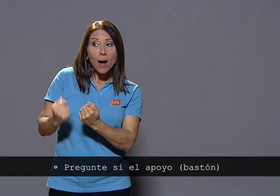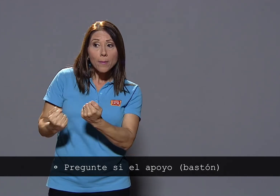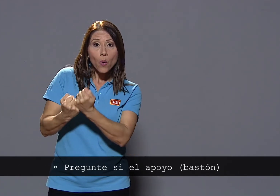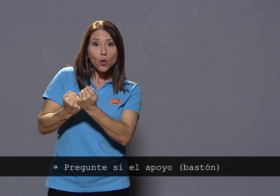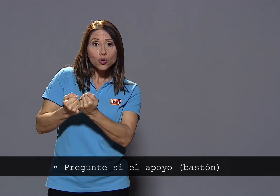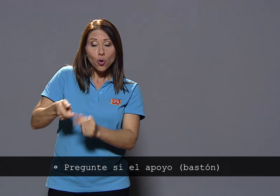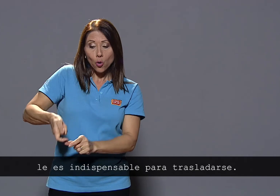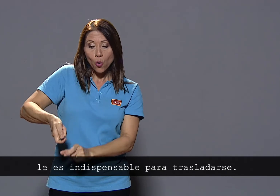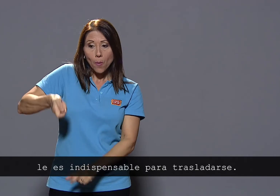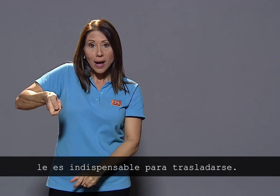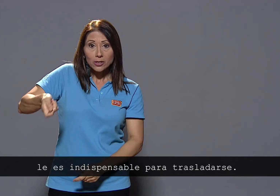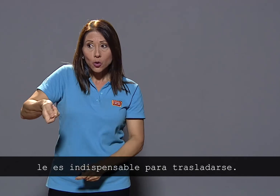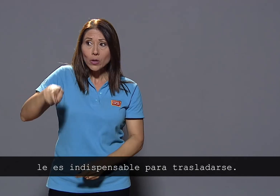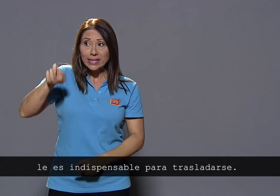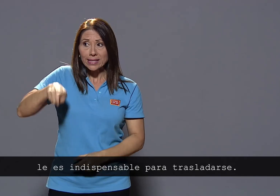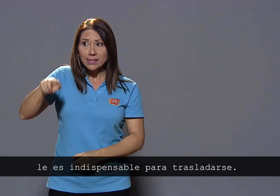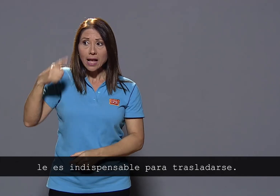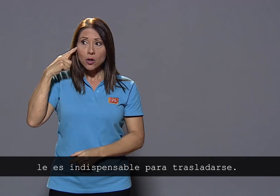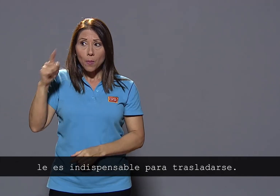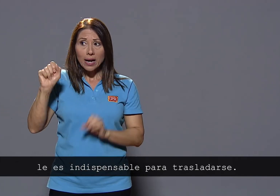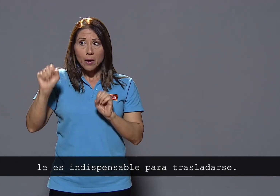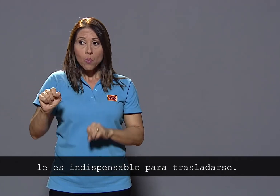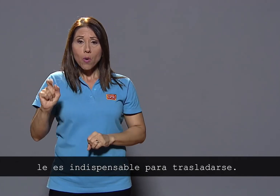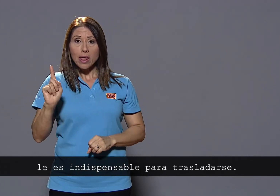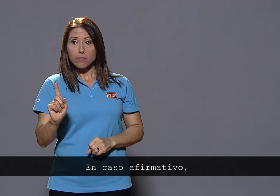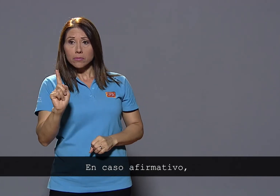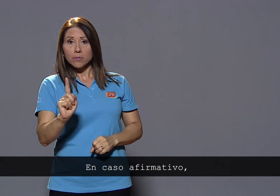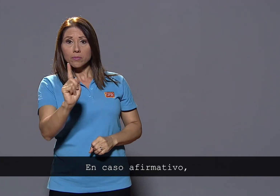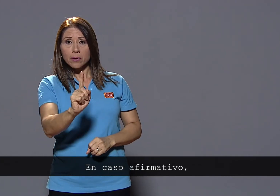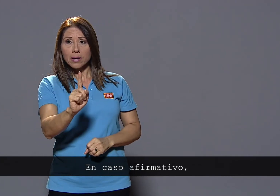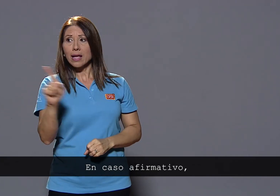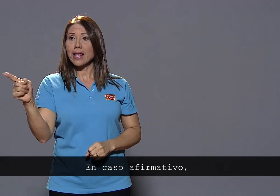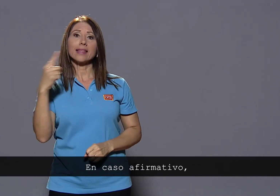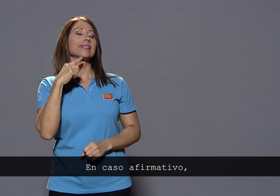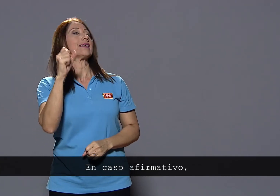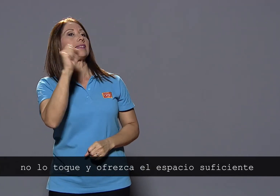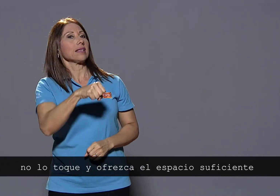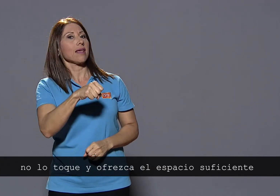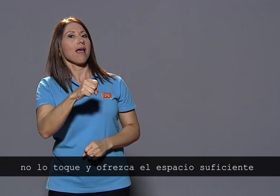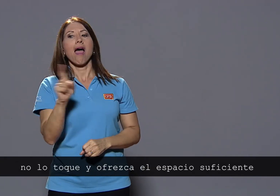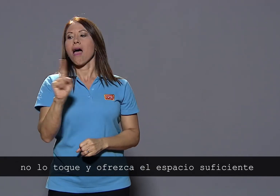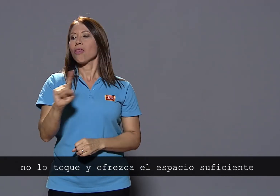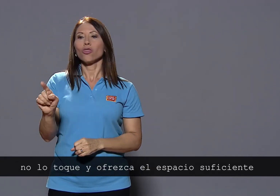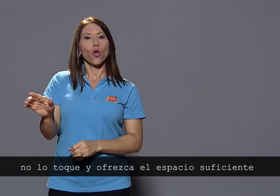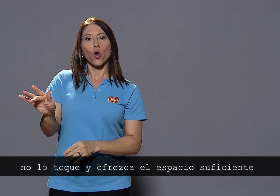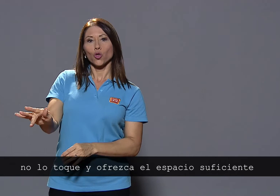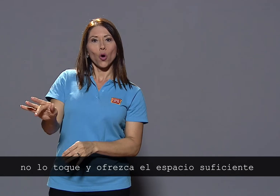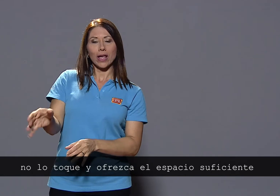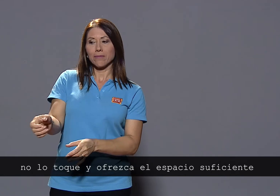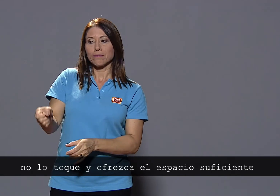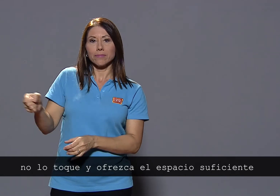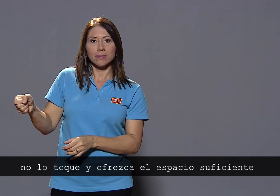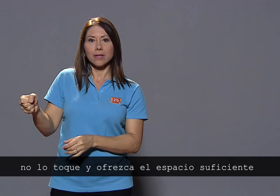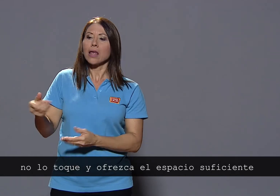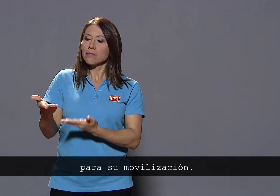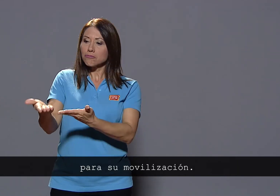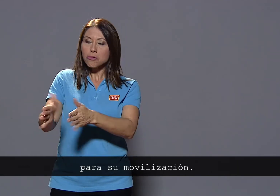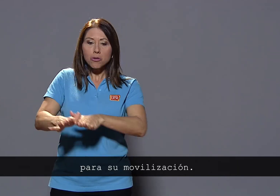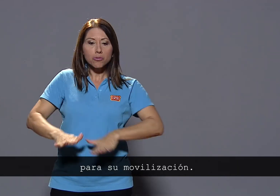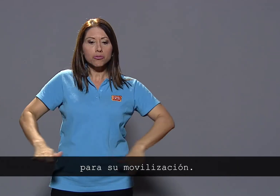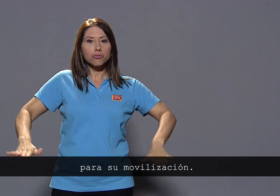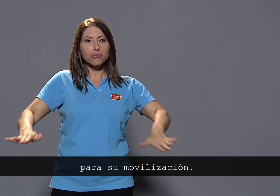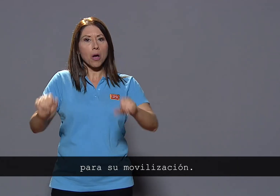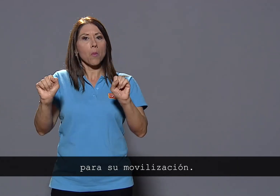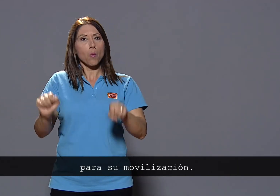apoyo, bastón, le es indispensable para trasladarse. En caso afirmativo, no lo toque y ofrezca el espacio suficiente para